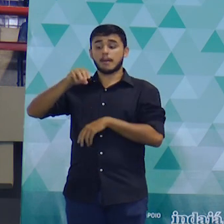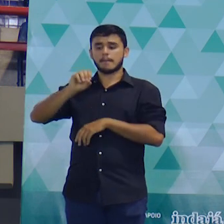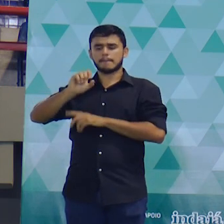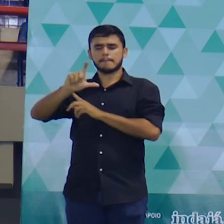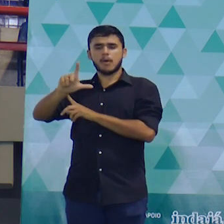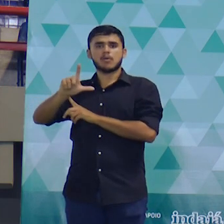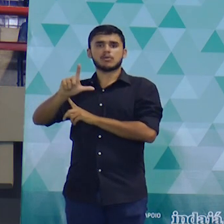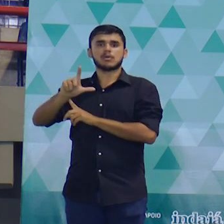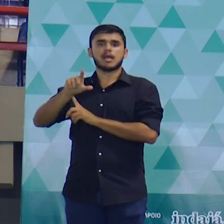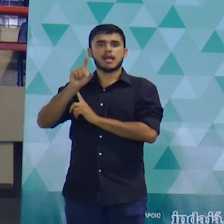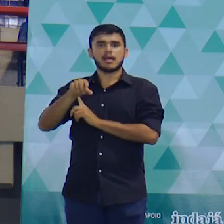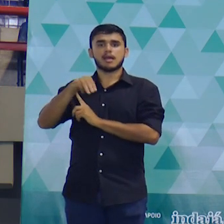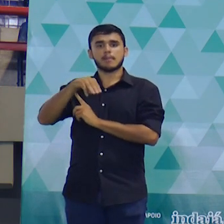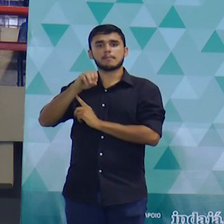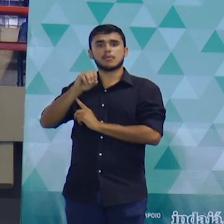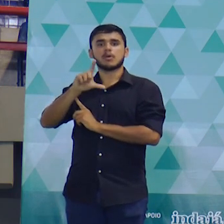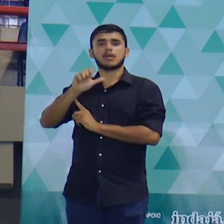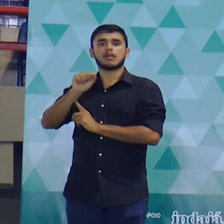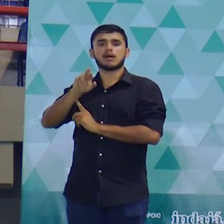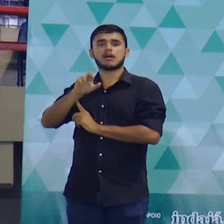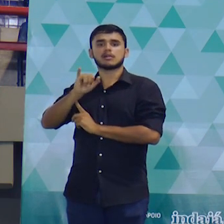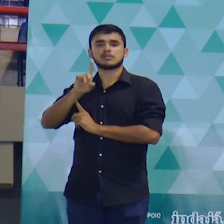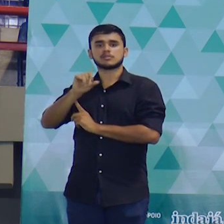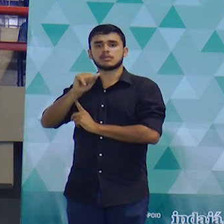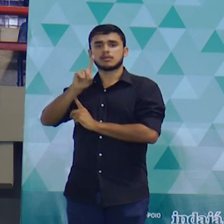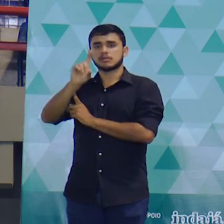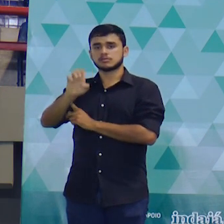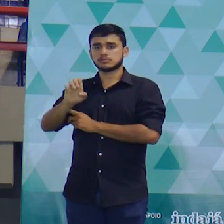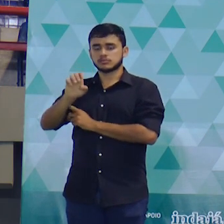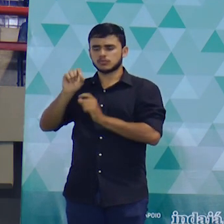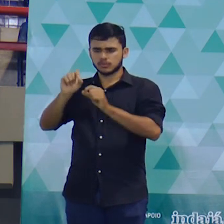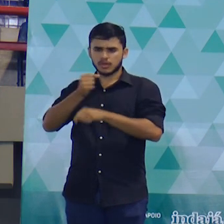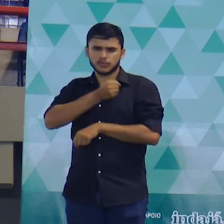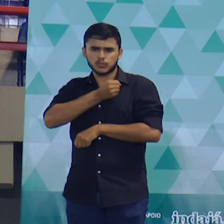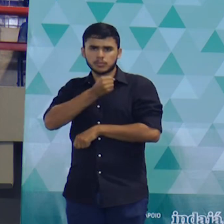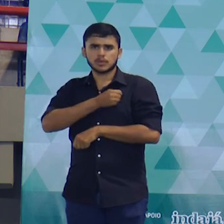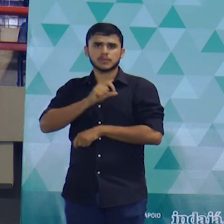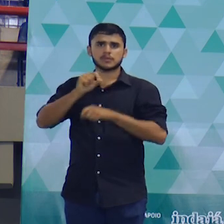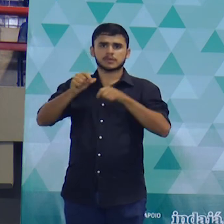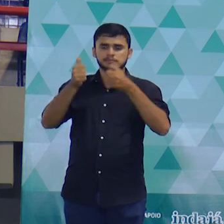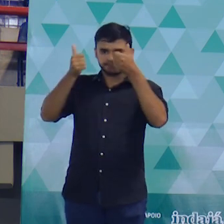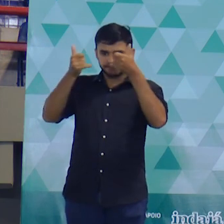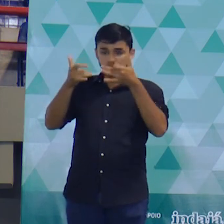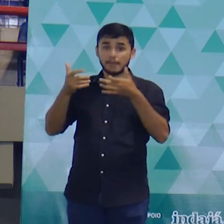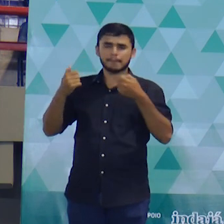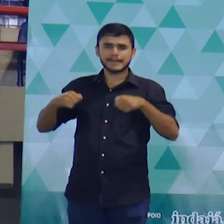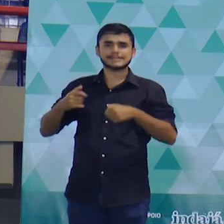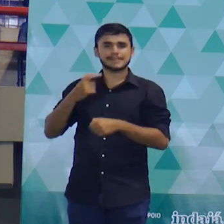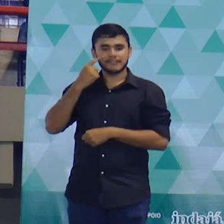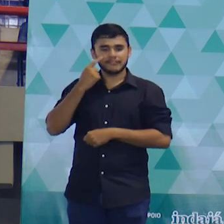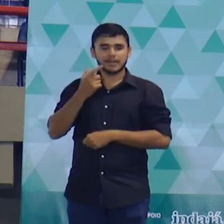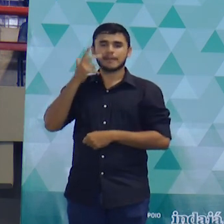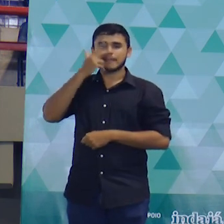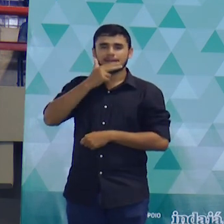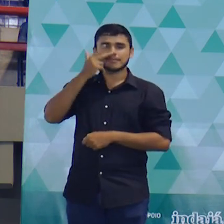que é número de mol. Porque vocês estão vendo aqui que eu preciso muito desse mol, eu preciso muito transformar mol em